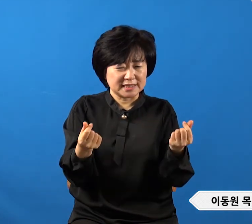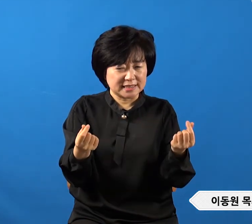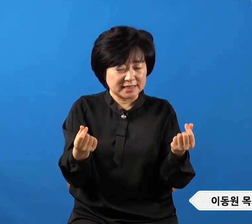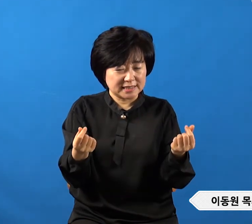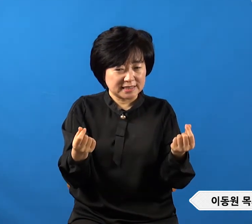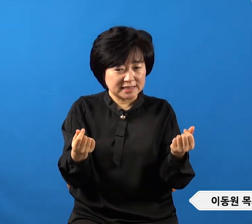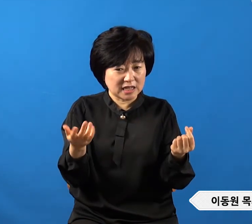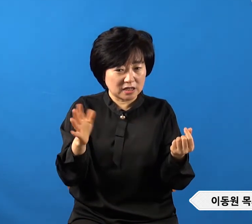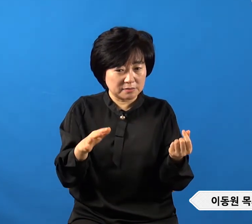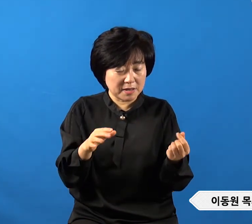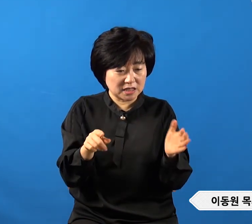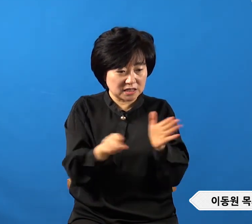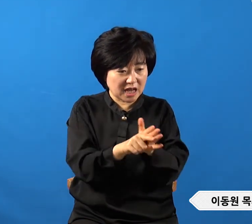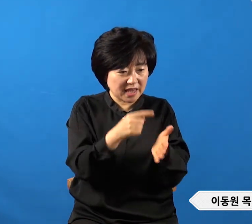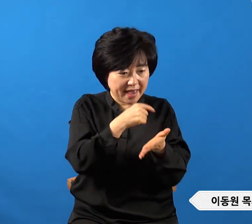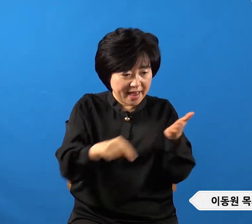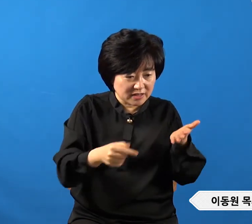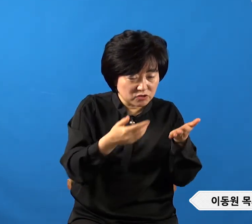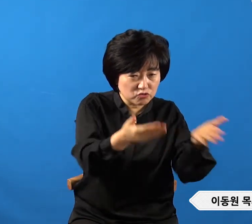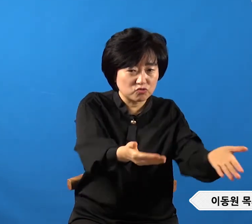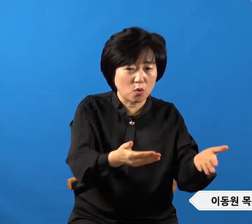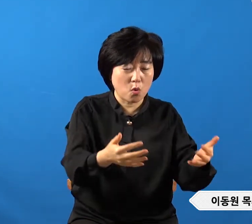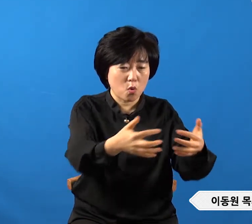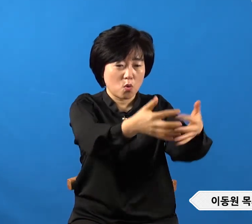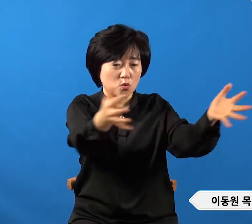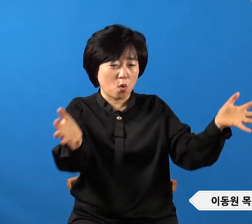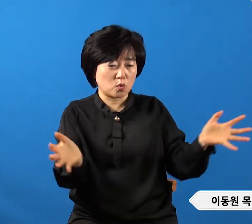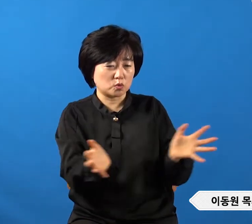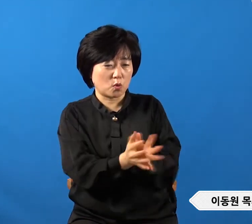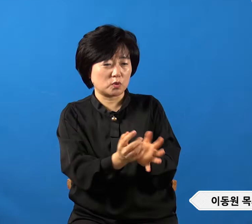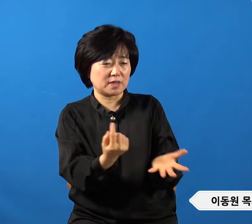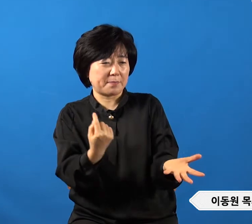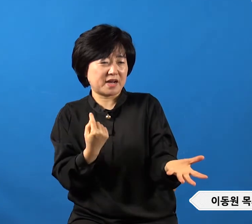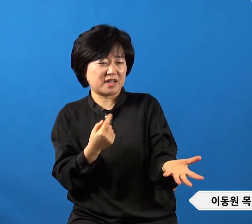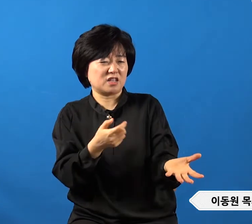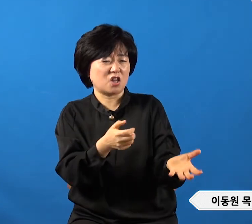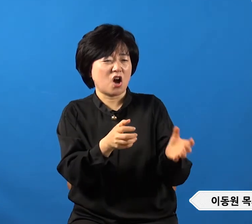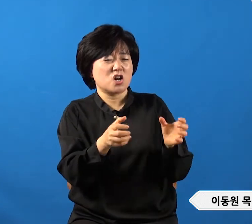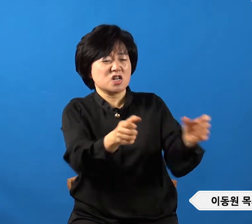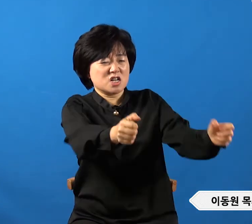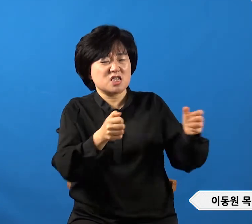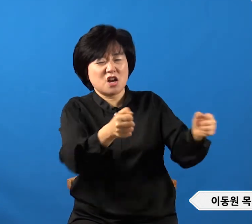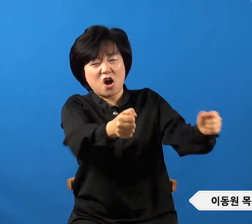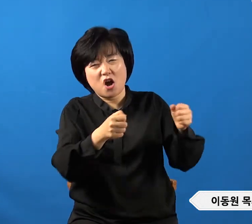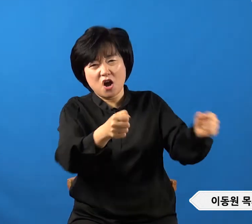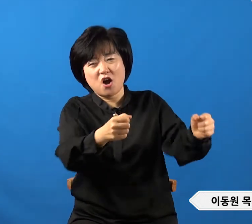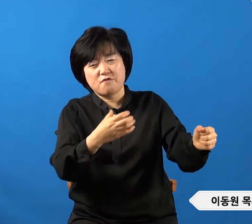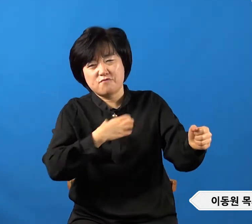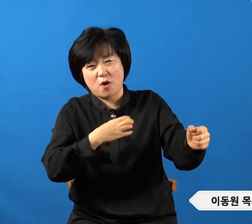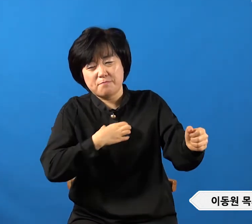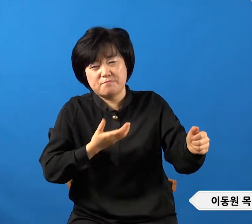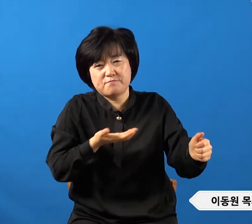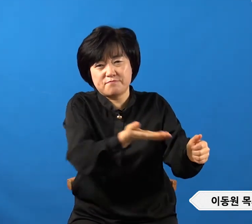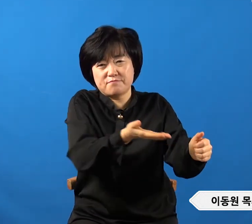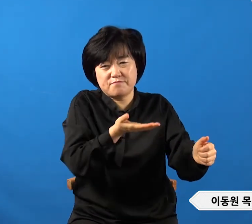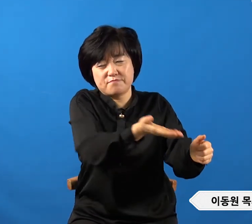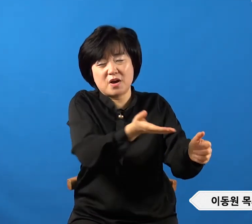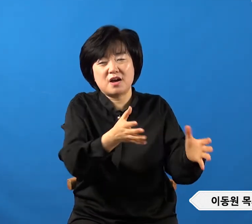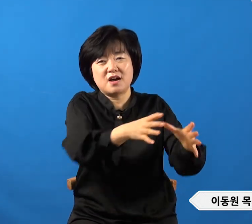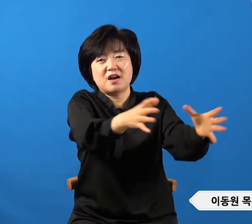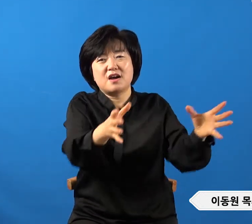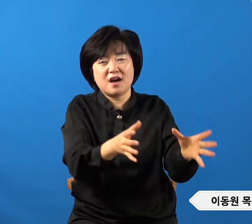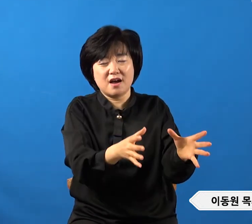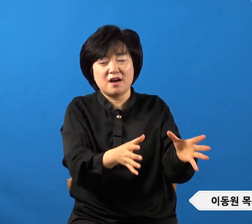유사하면서도 오히려 신앙에 해를 끼치고 공동체 바깥에서 공동체를 흔들고 위협하는 존재들을 이단이라고